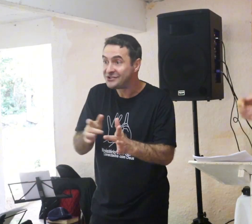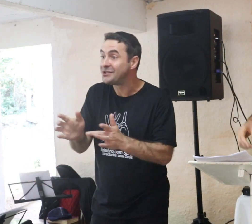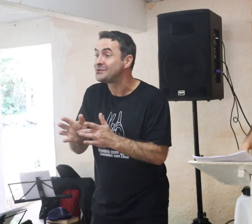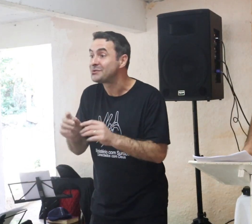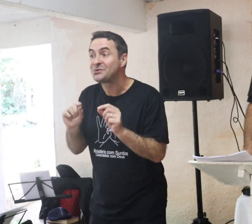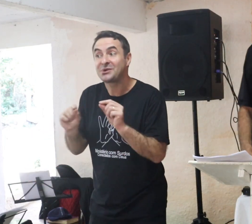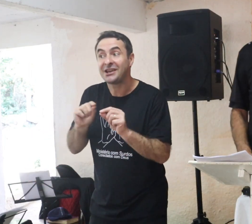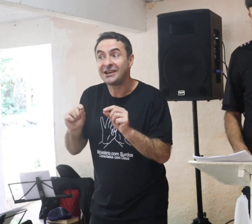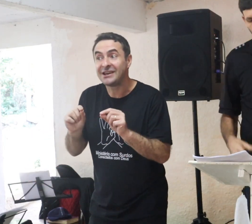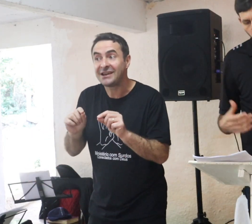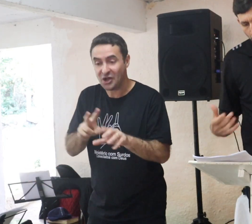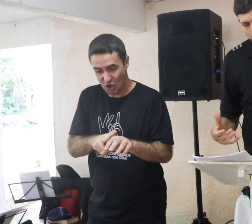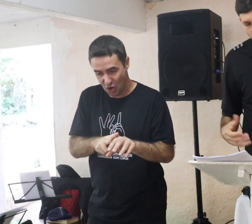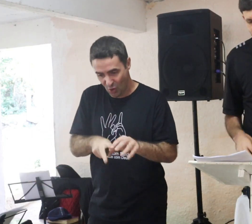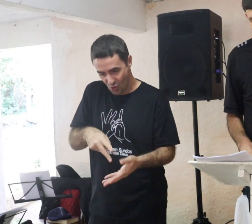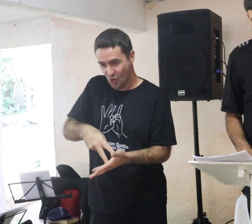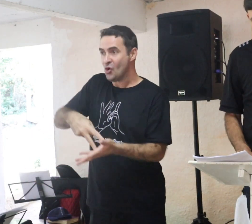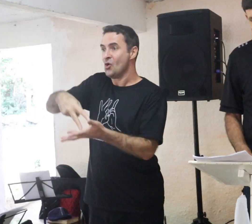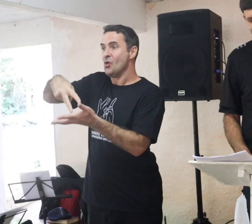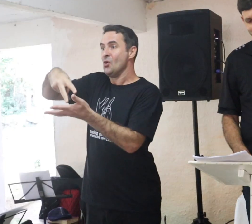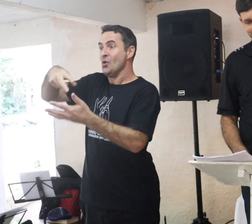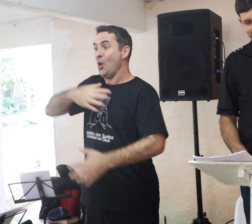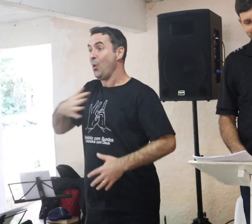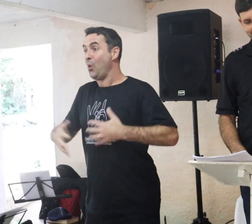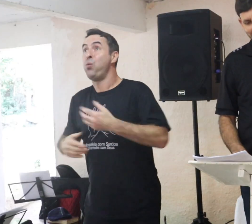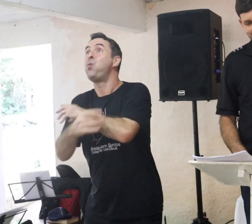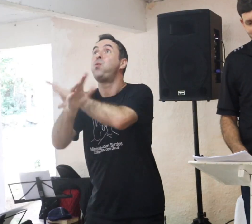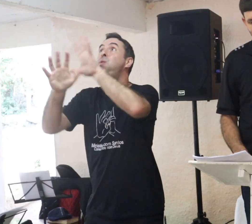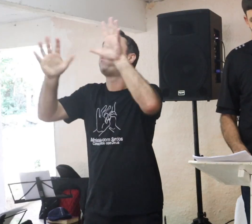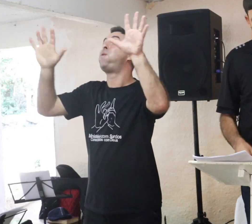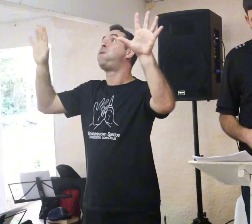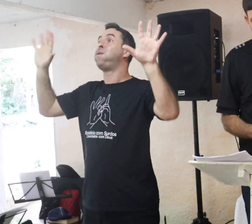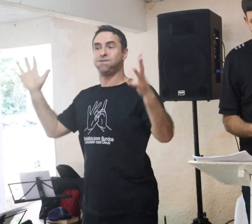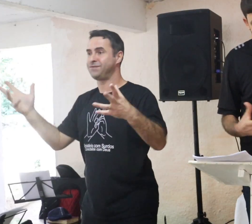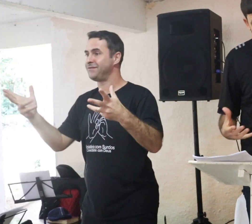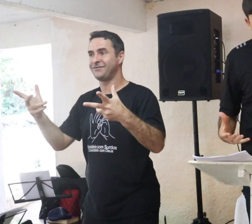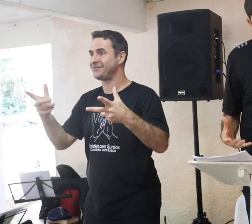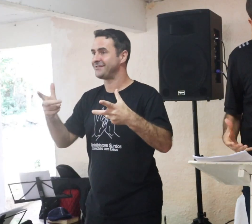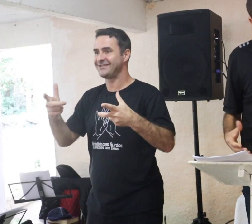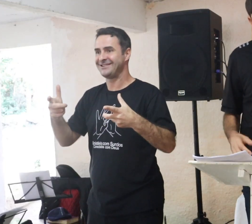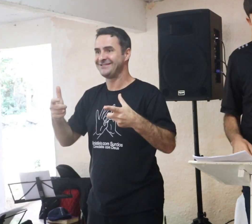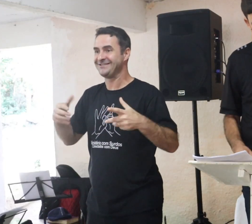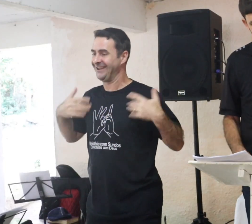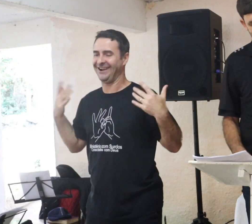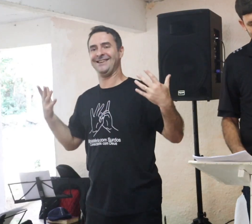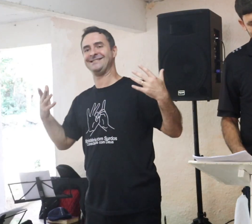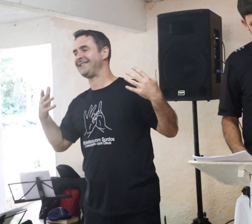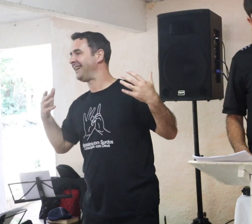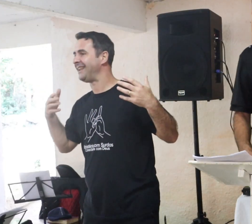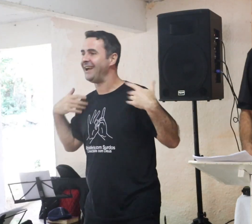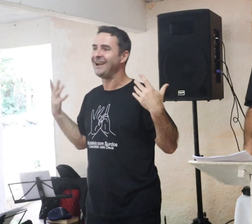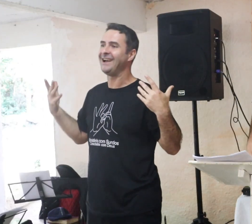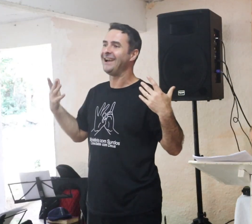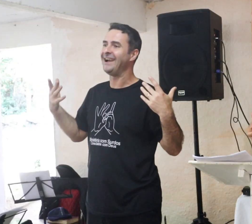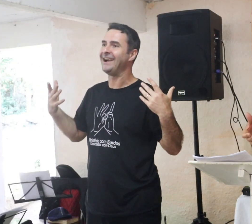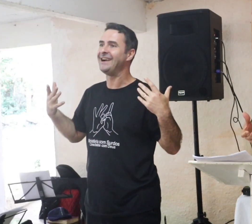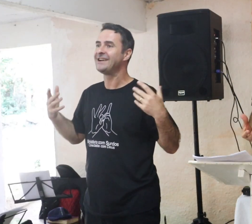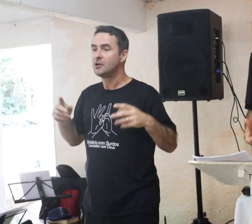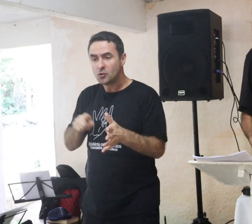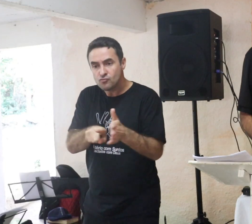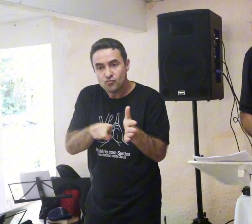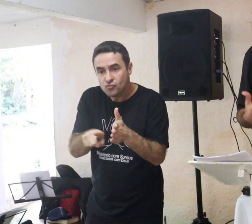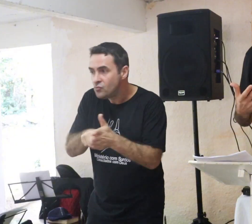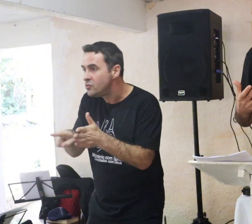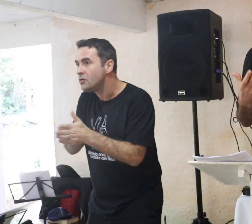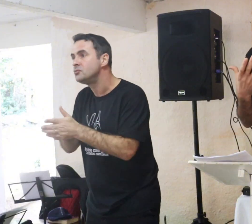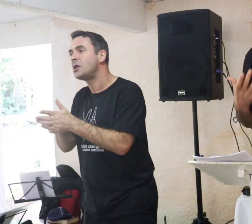Jesus ressurreto com o corpo glorificado. Por isso aqui ele se alegra. E surgem as perguntas,